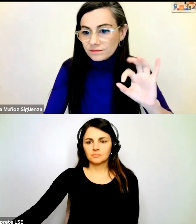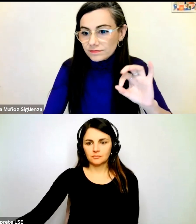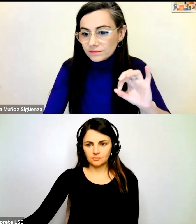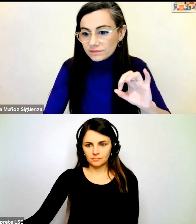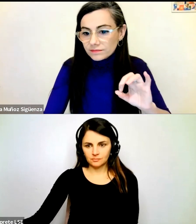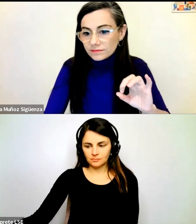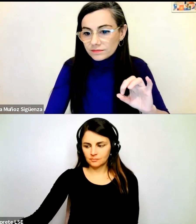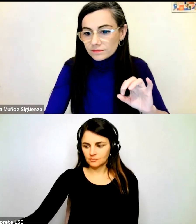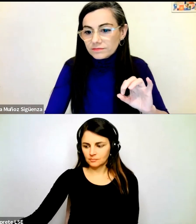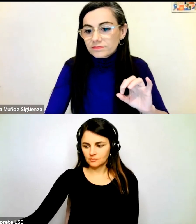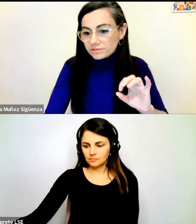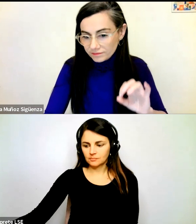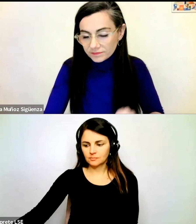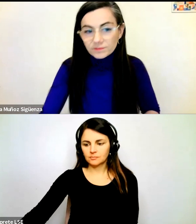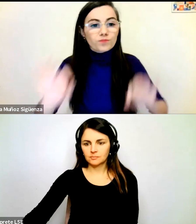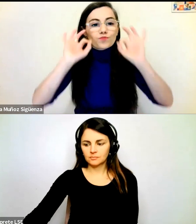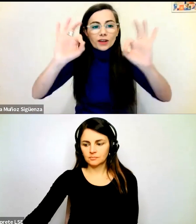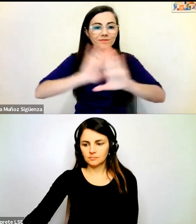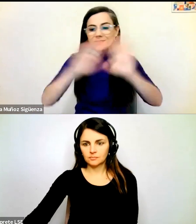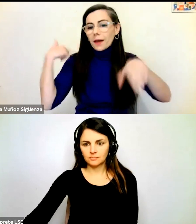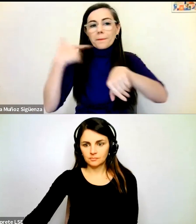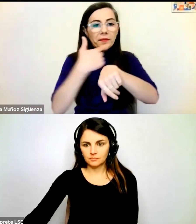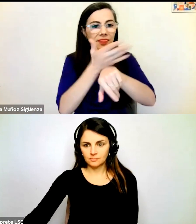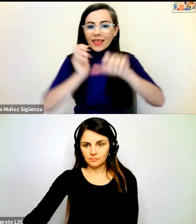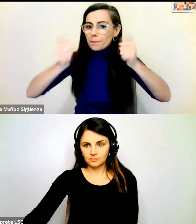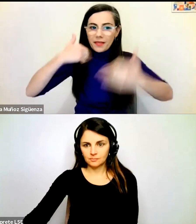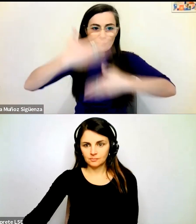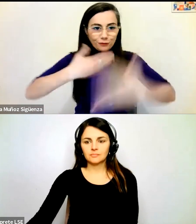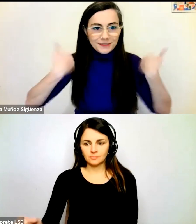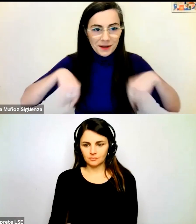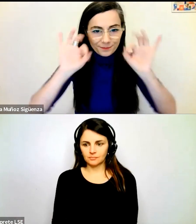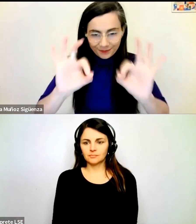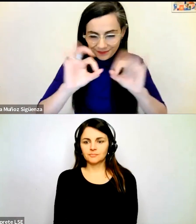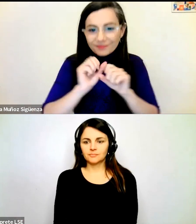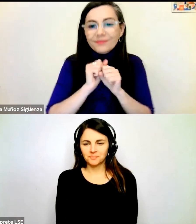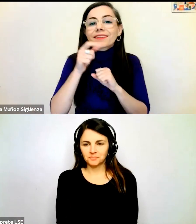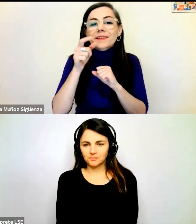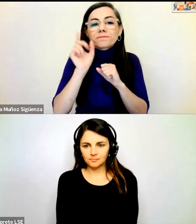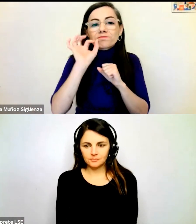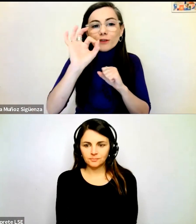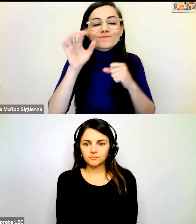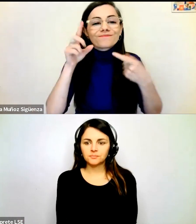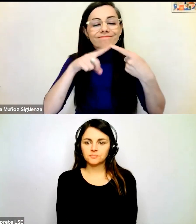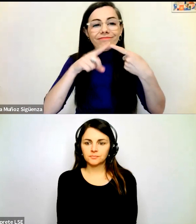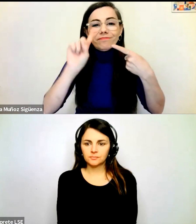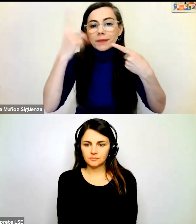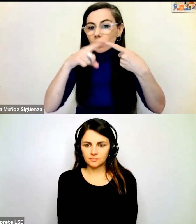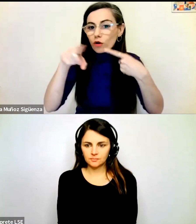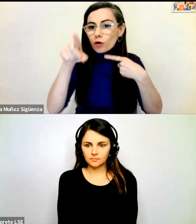Espero que ya se haya podido solucionar. Bueno, pues vamos a empezar.